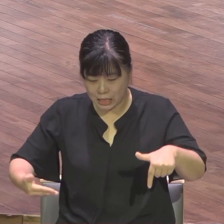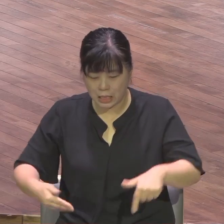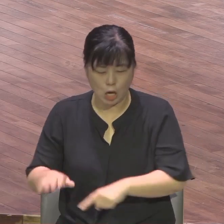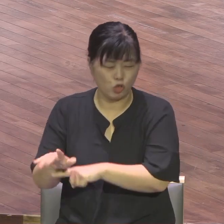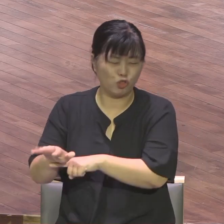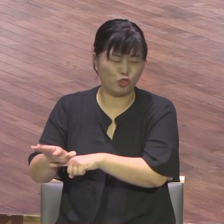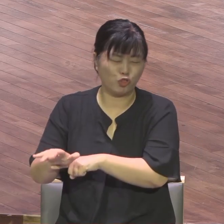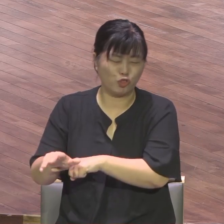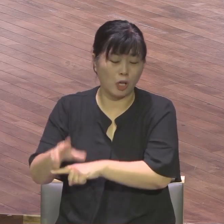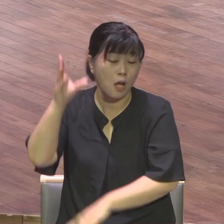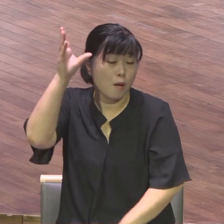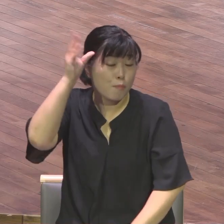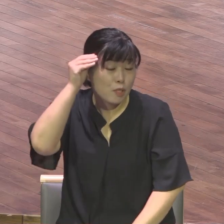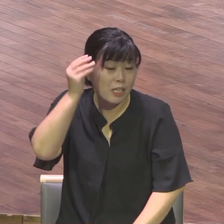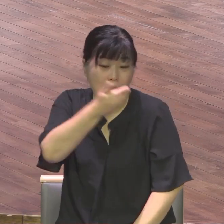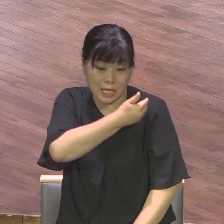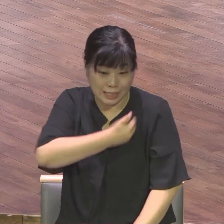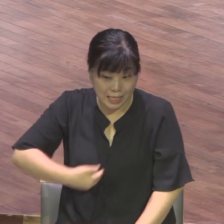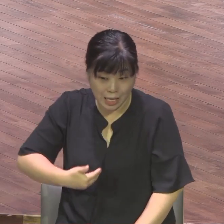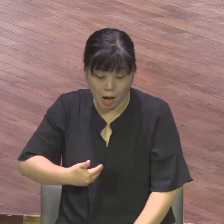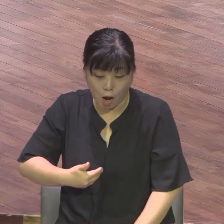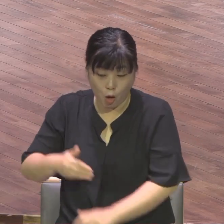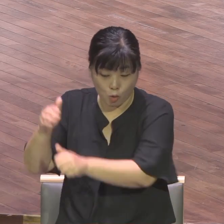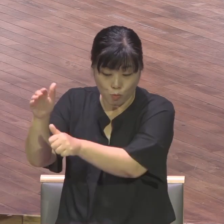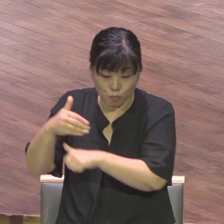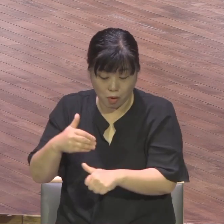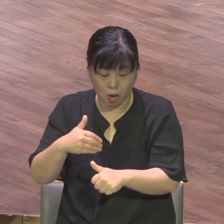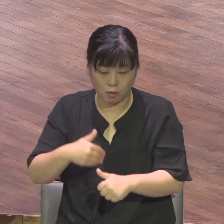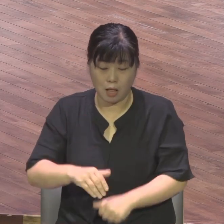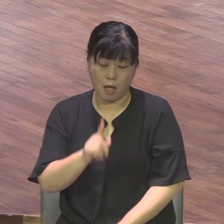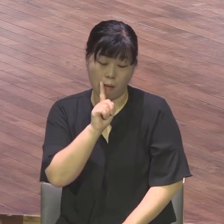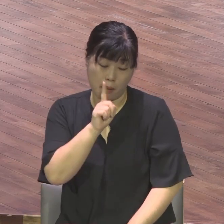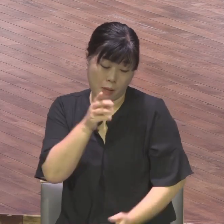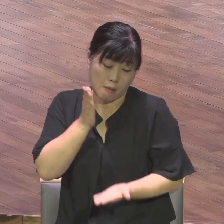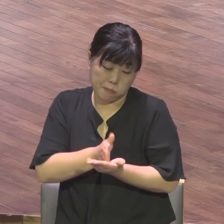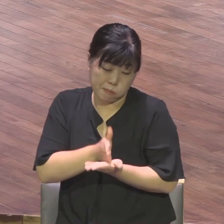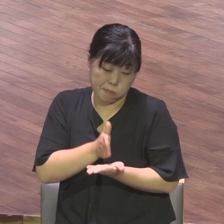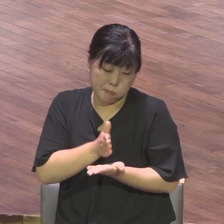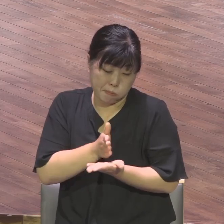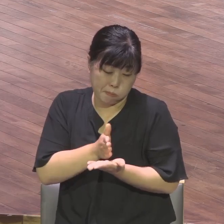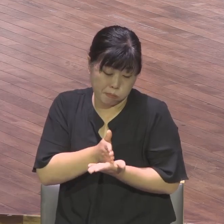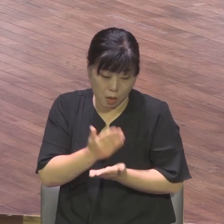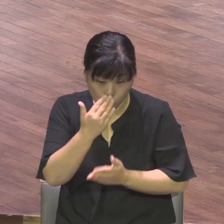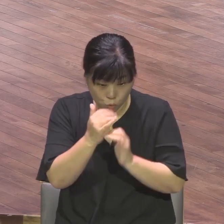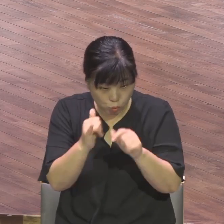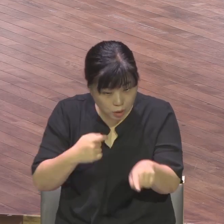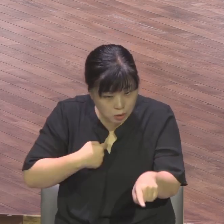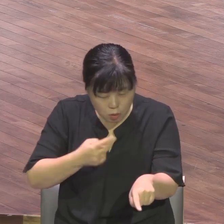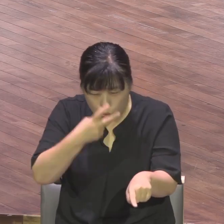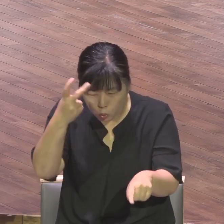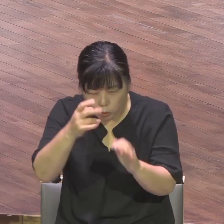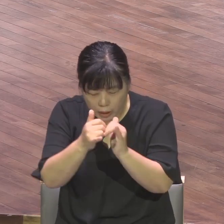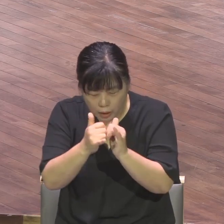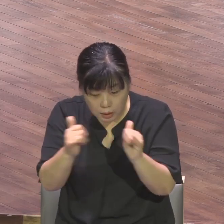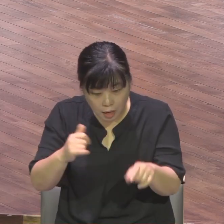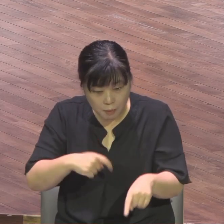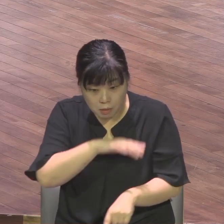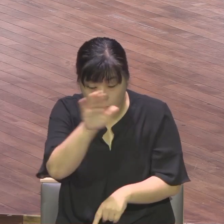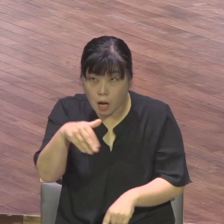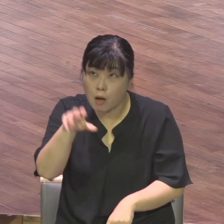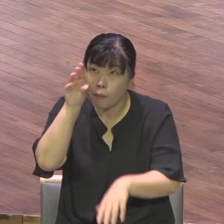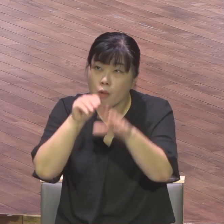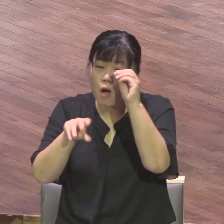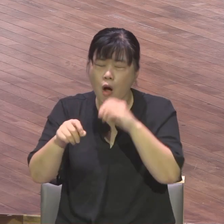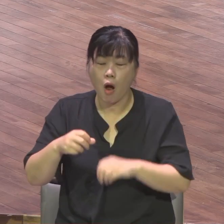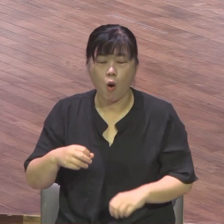말을 보면서 유대인들 종교 지도자들이 편견을 다 깨는 그런 시간표였어요. 무엇보다도